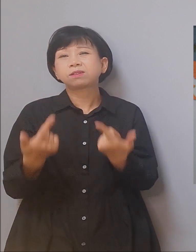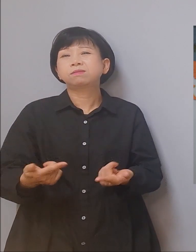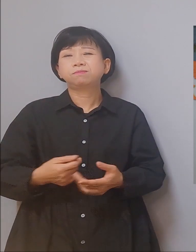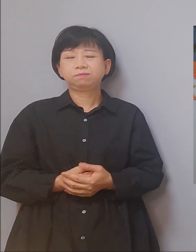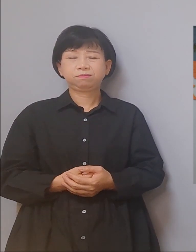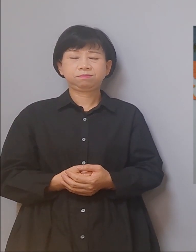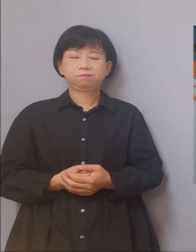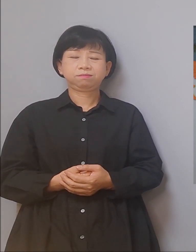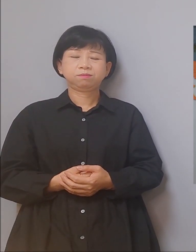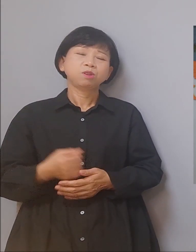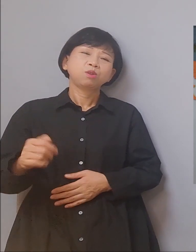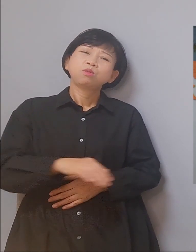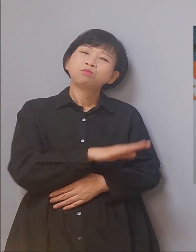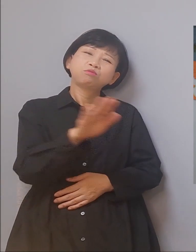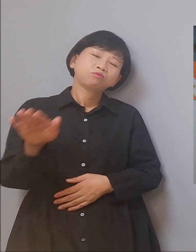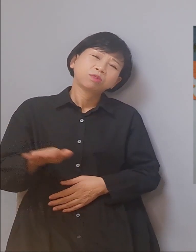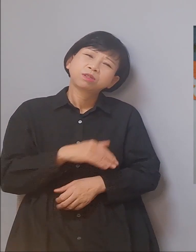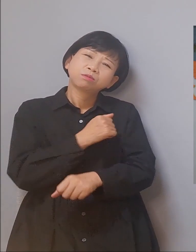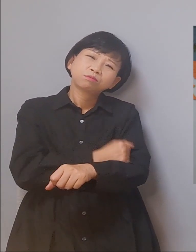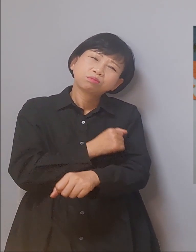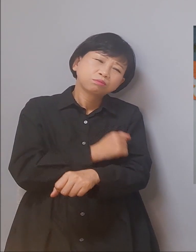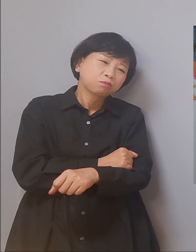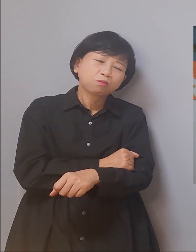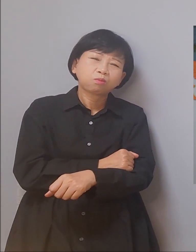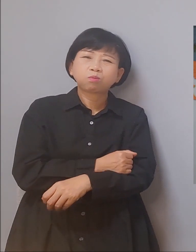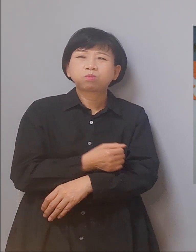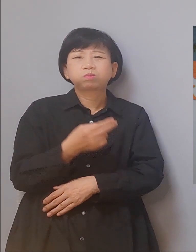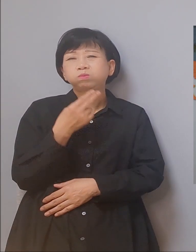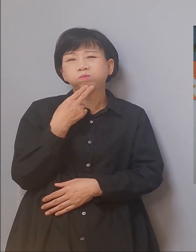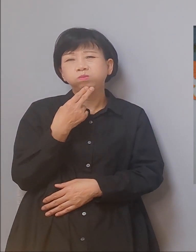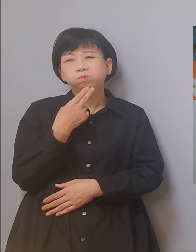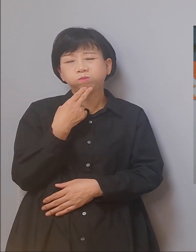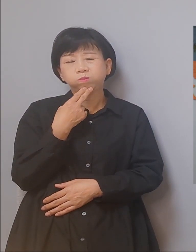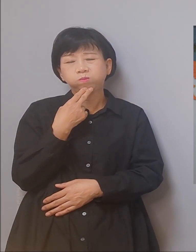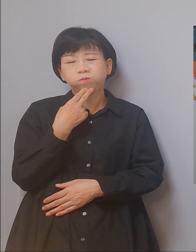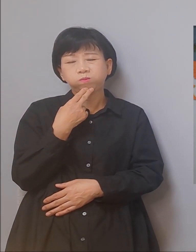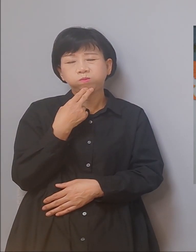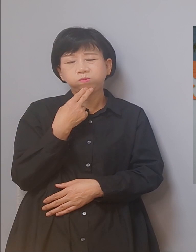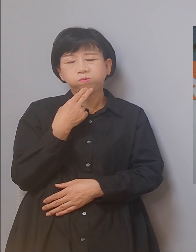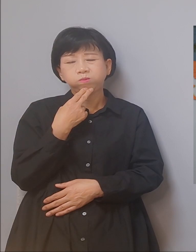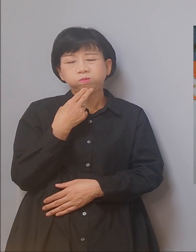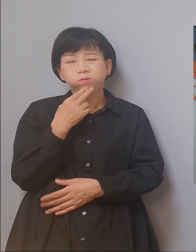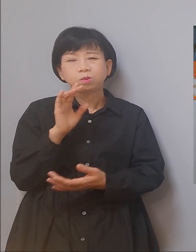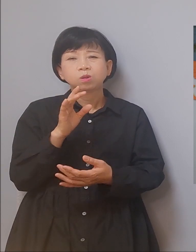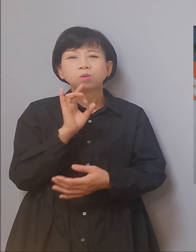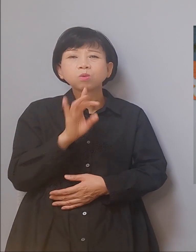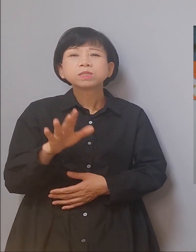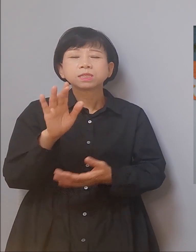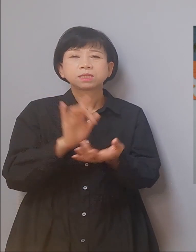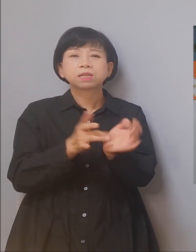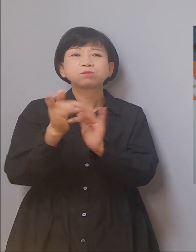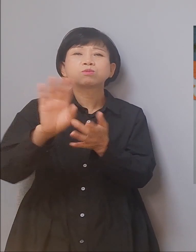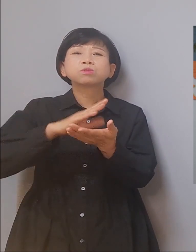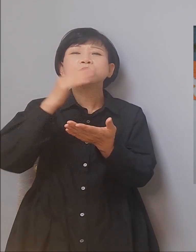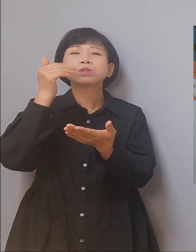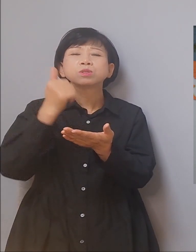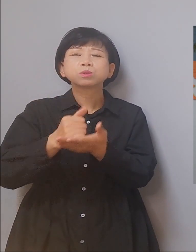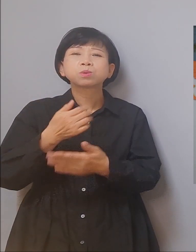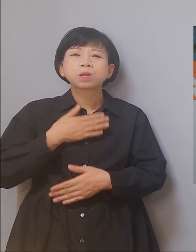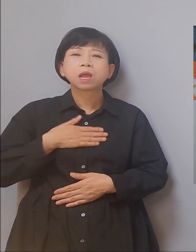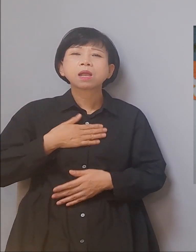어떠한 공로도 우리가 영생을 얻은 것이 아니라 오직 예수 그리스도로 말미암아 우리에게 영생을 얻은